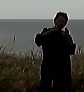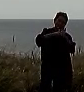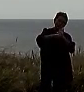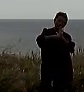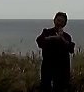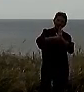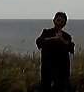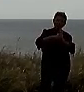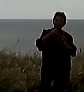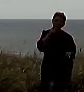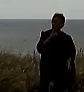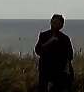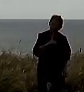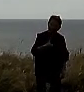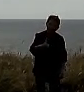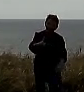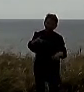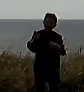名を呼びながら、